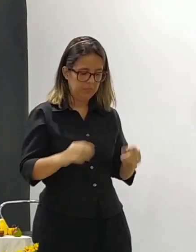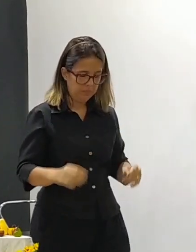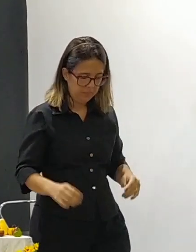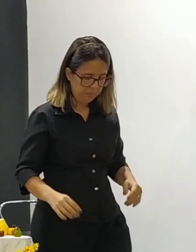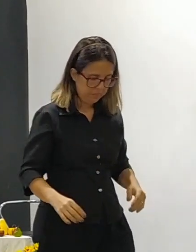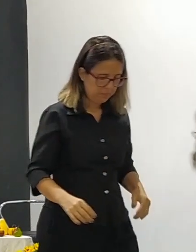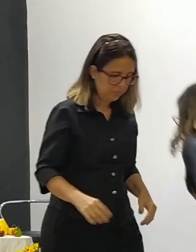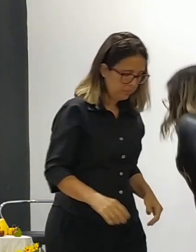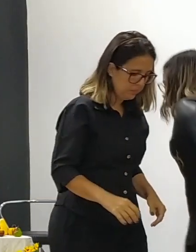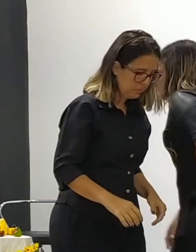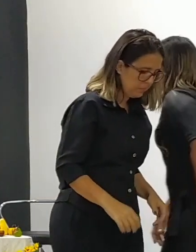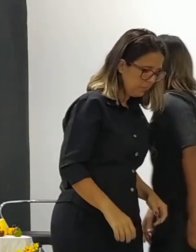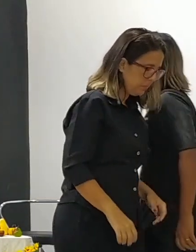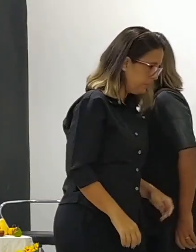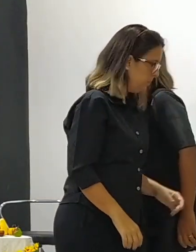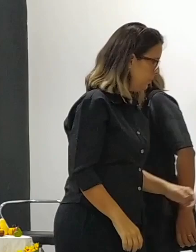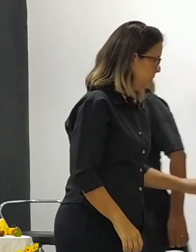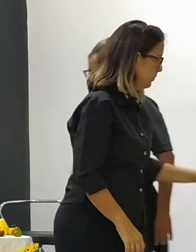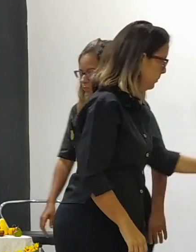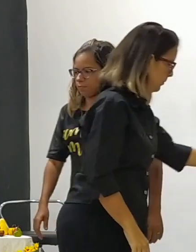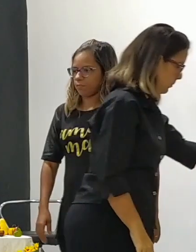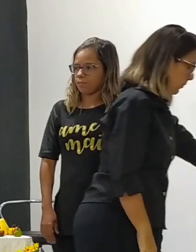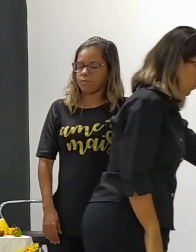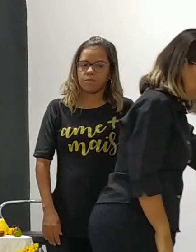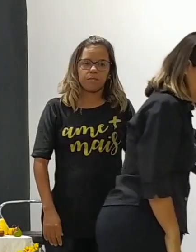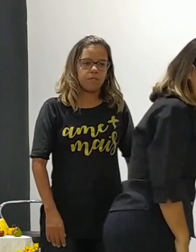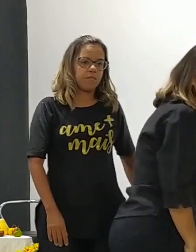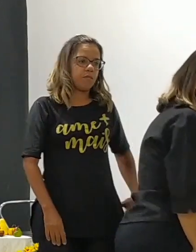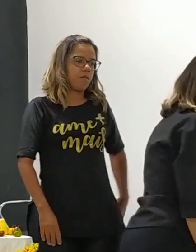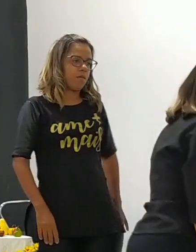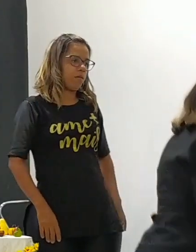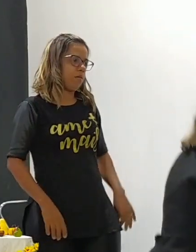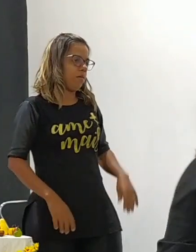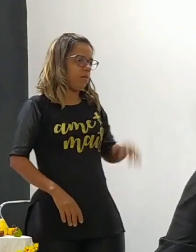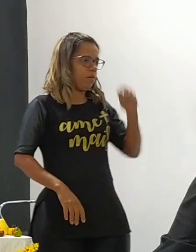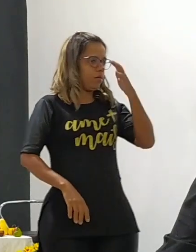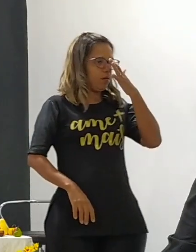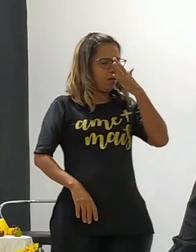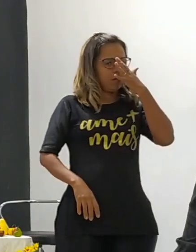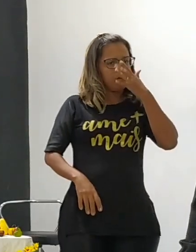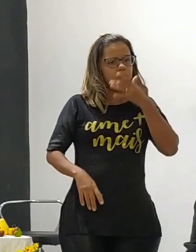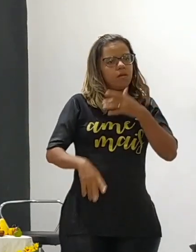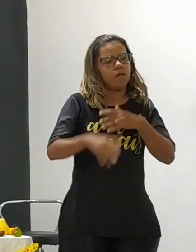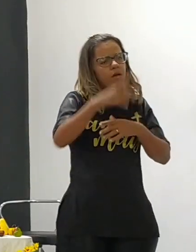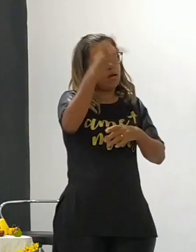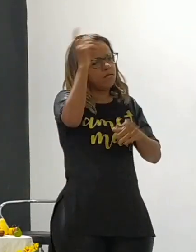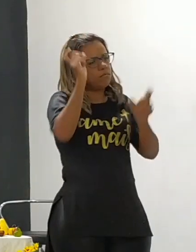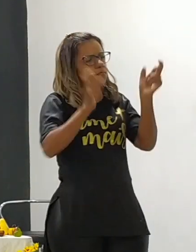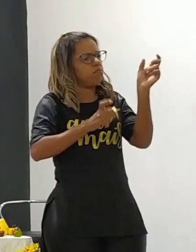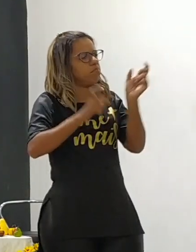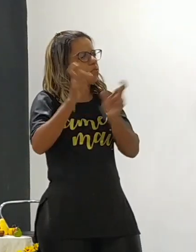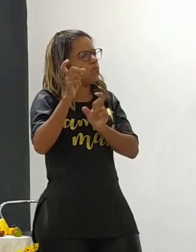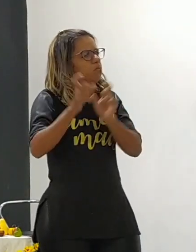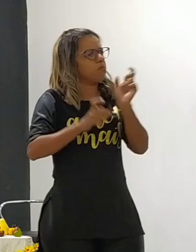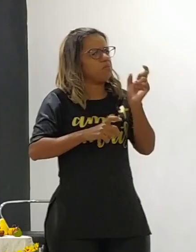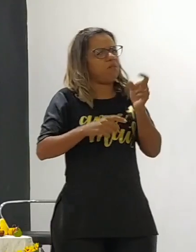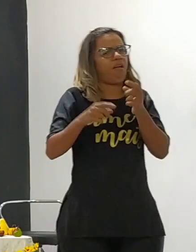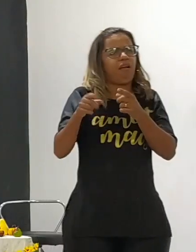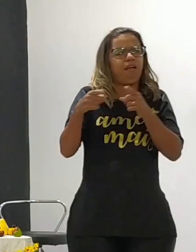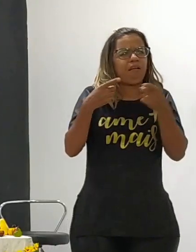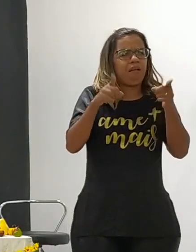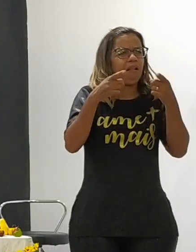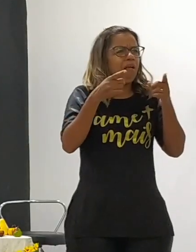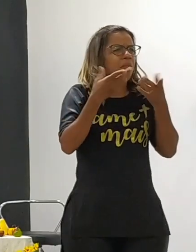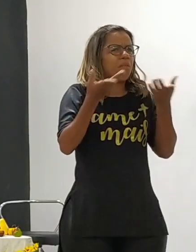igreja tem uma visão. Amém? Eu vejo muita gente reclamando, como a igreja não tem uma visão clara. A sua